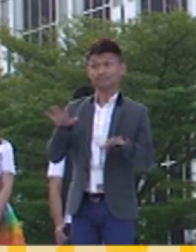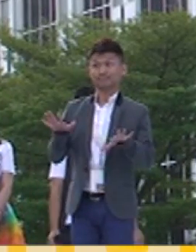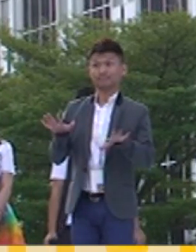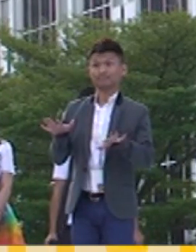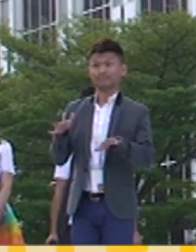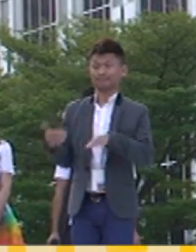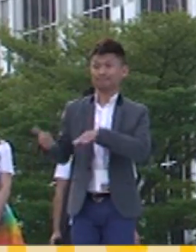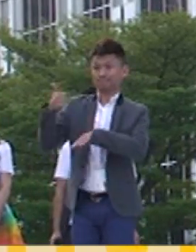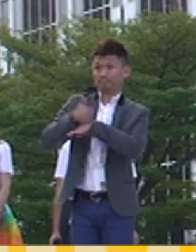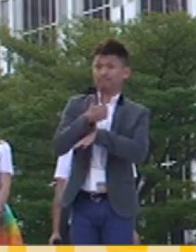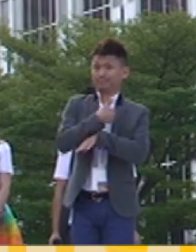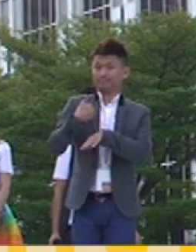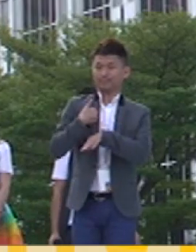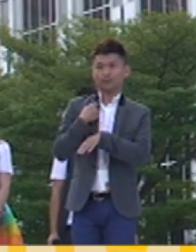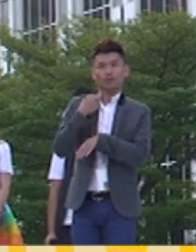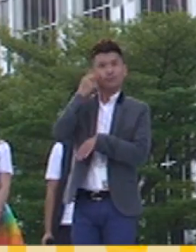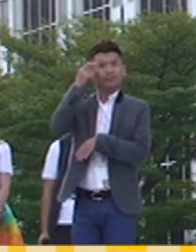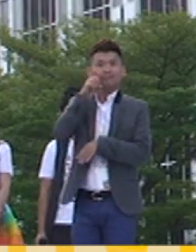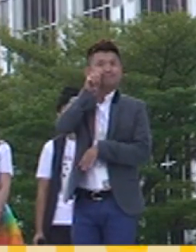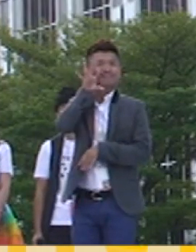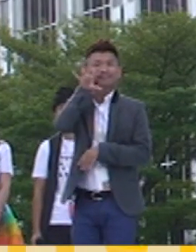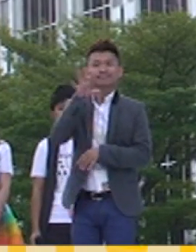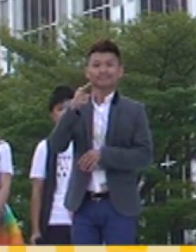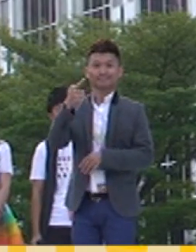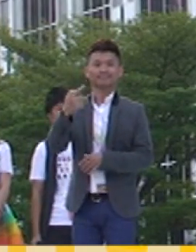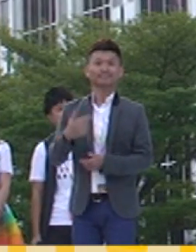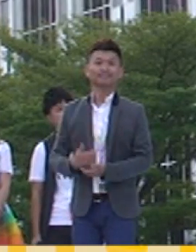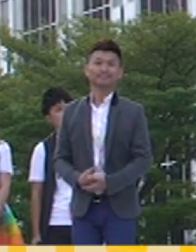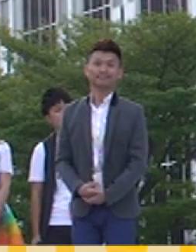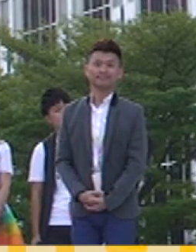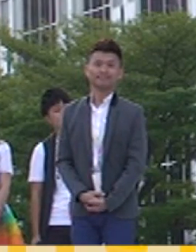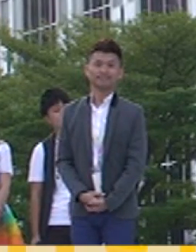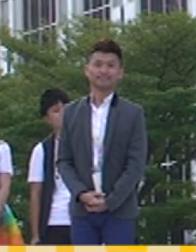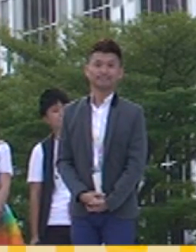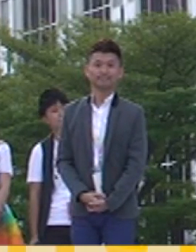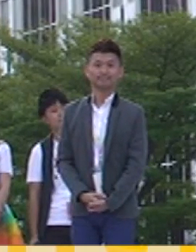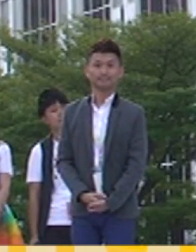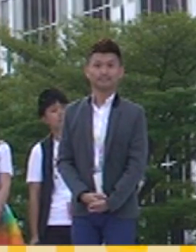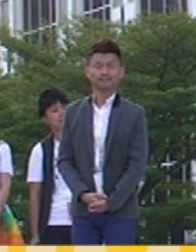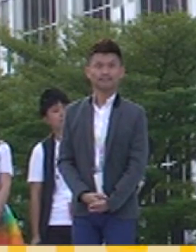够站在这个舞台上面，我感到非常的光荣。